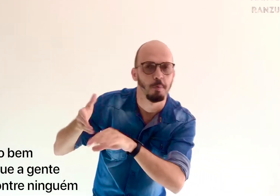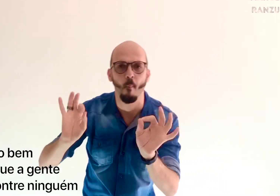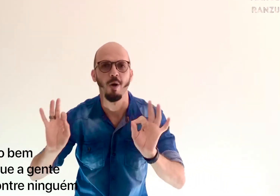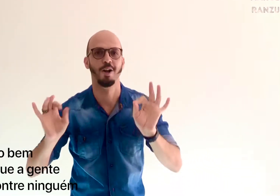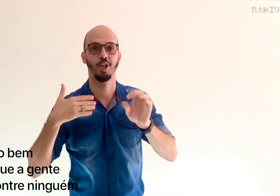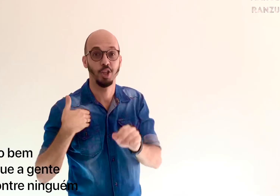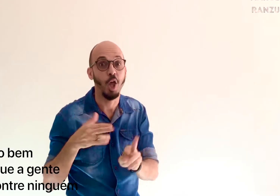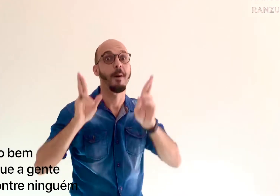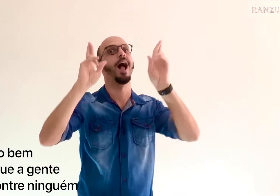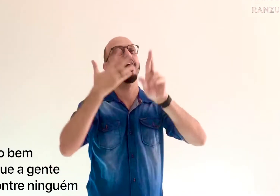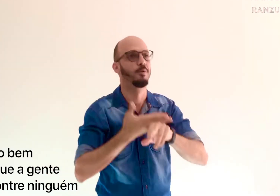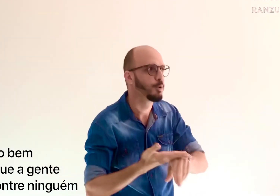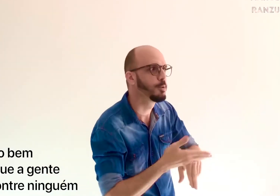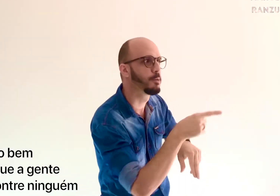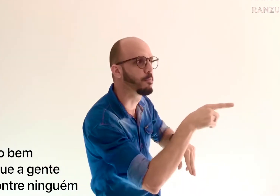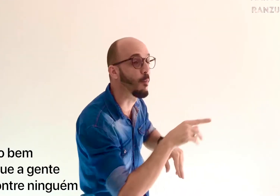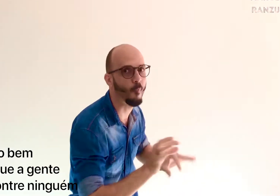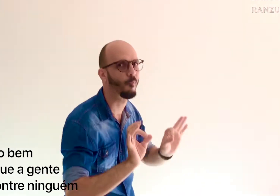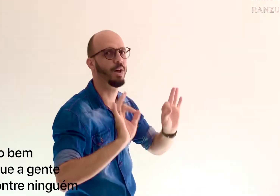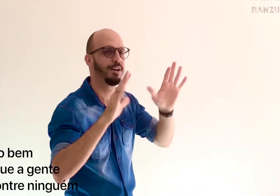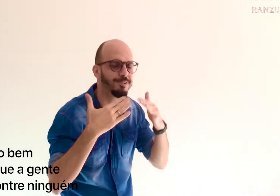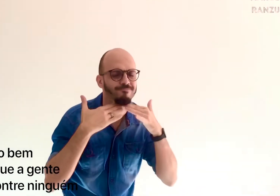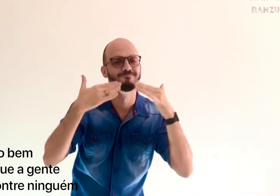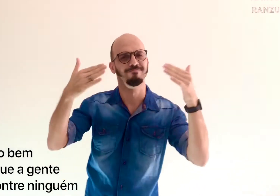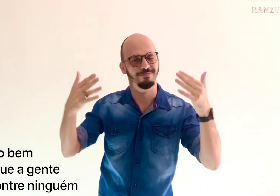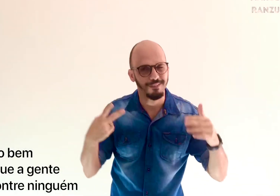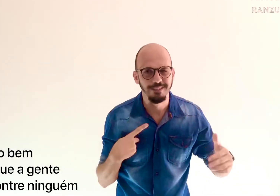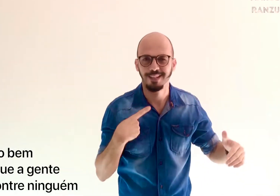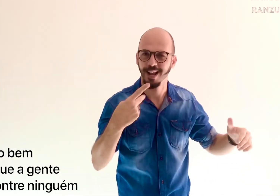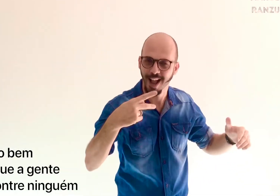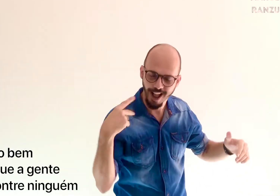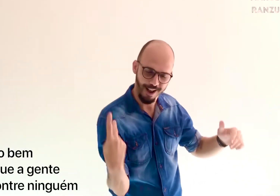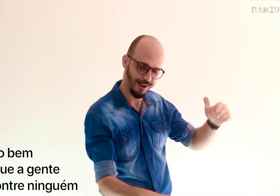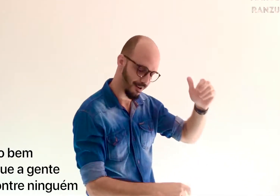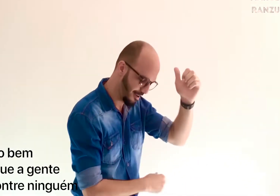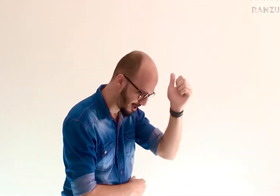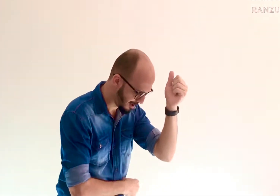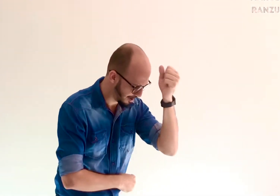bem, tomara que a gente não encontre ninguém.